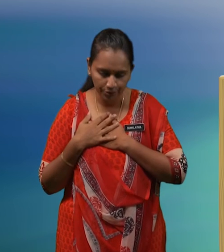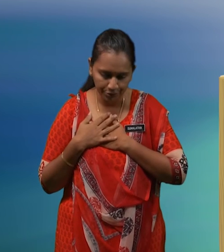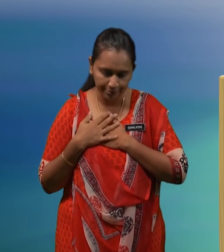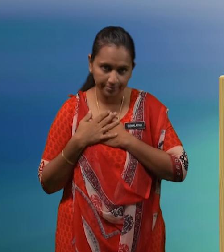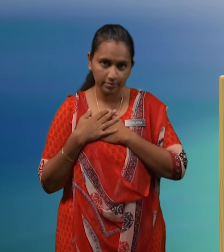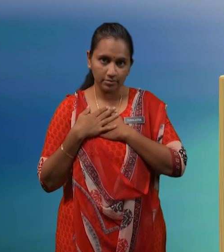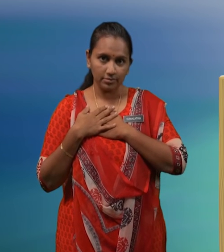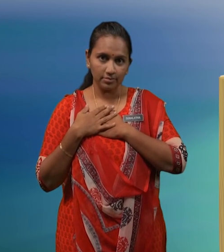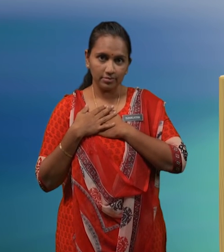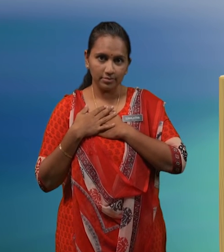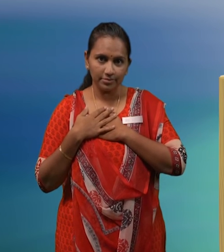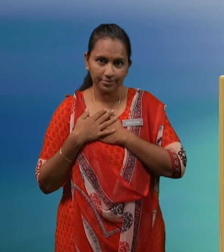menurun.